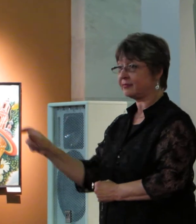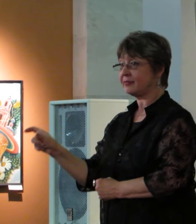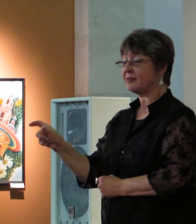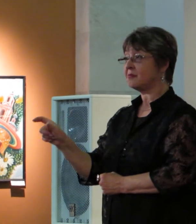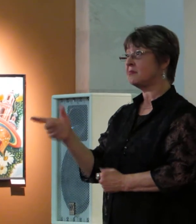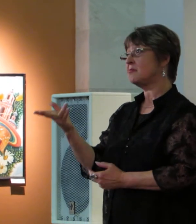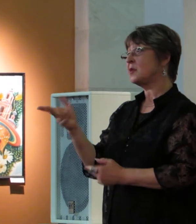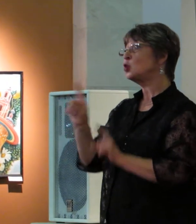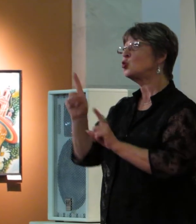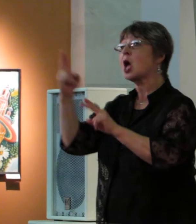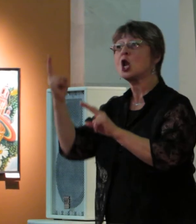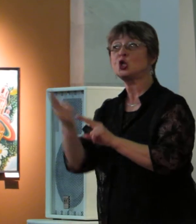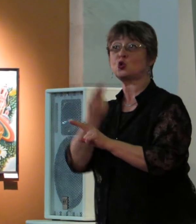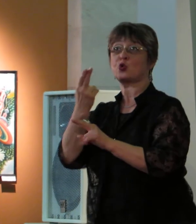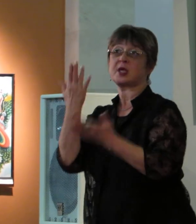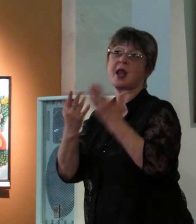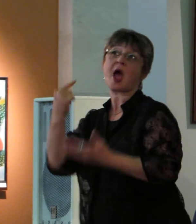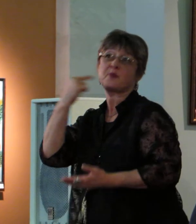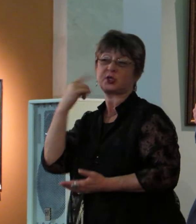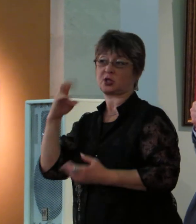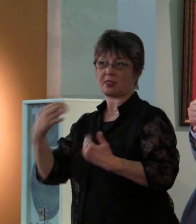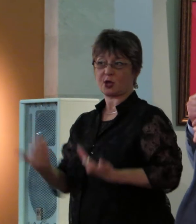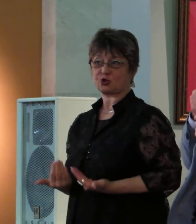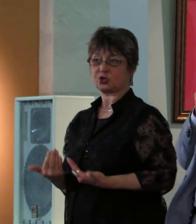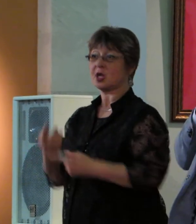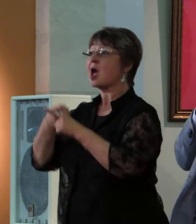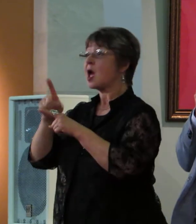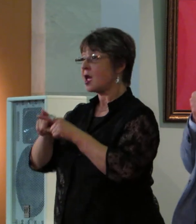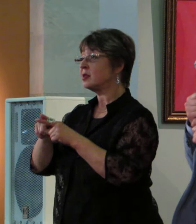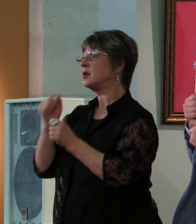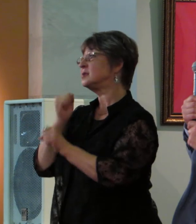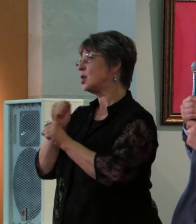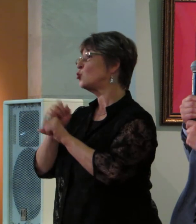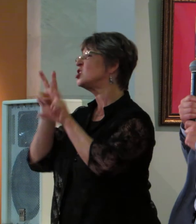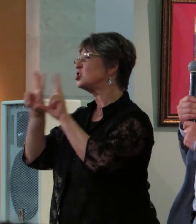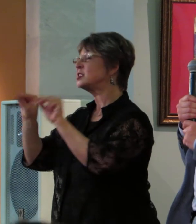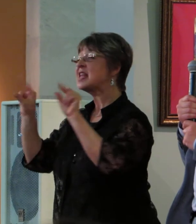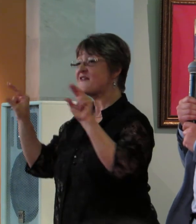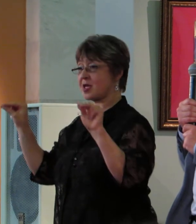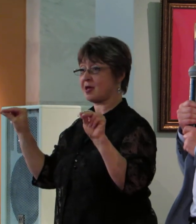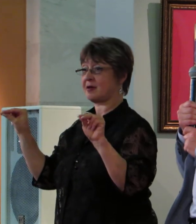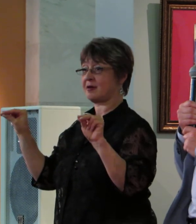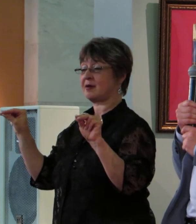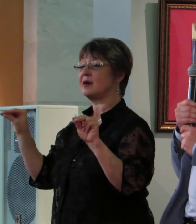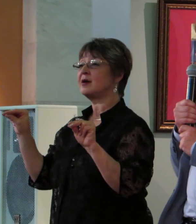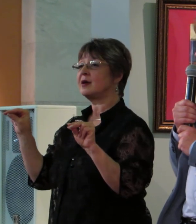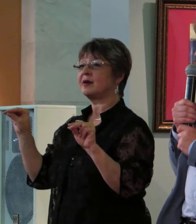чем-то определенные, обиженные даже. Это делают счастливые